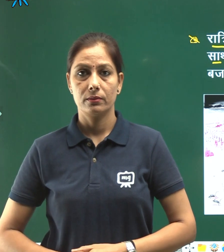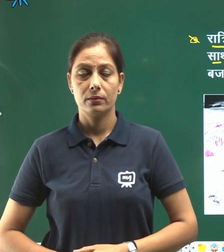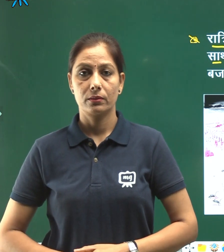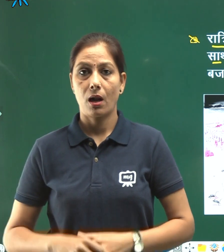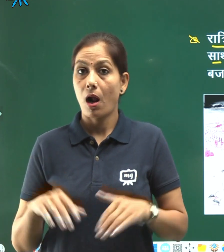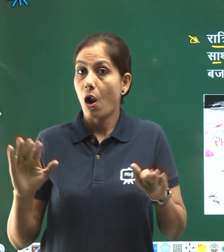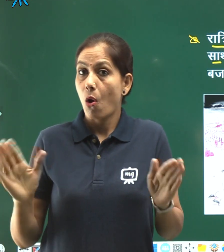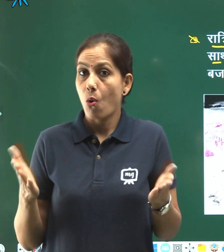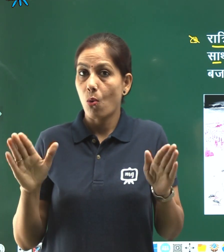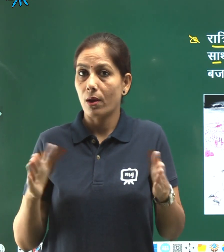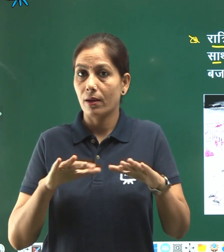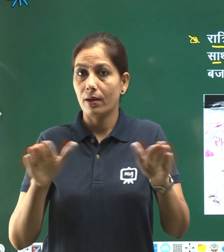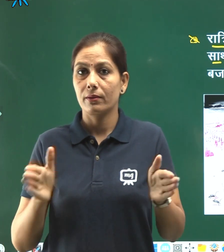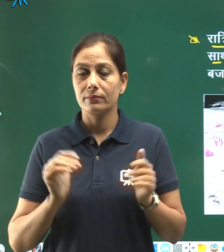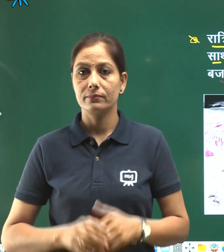ढोलक